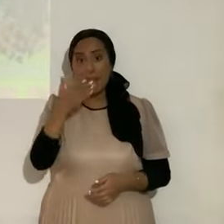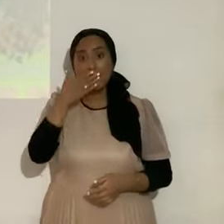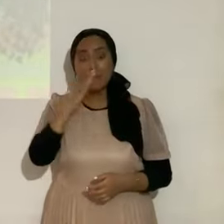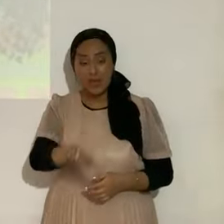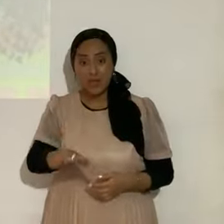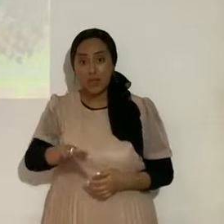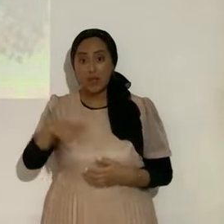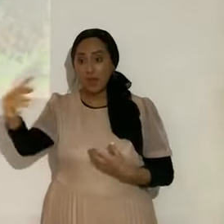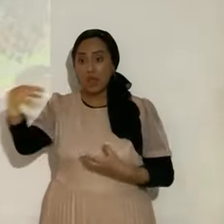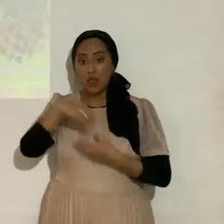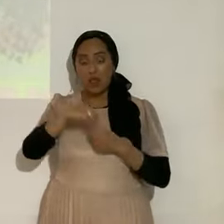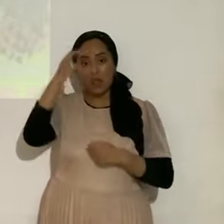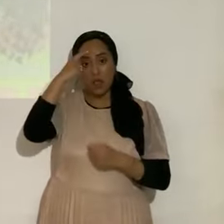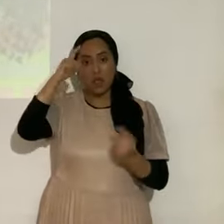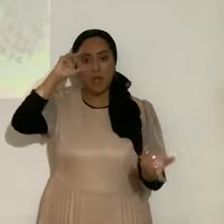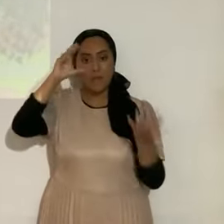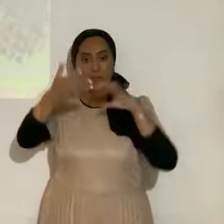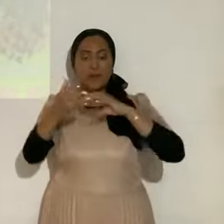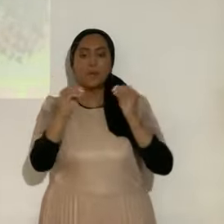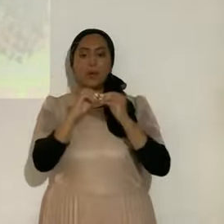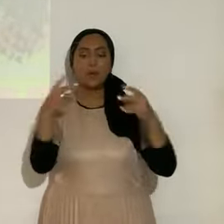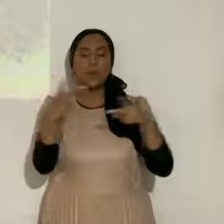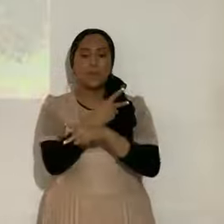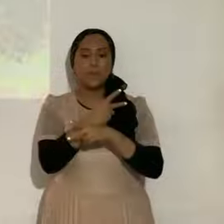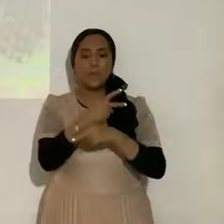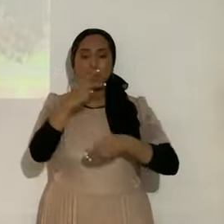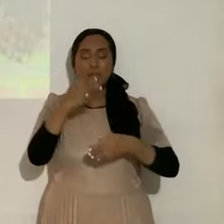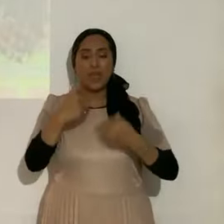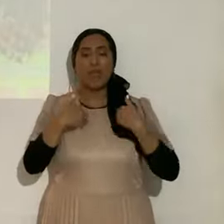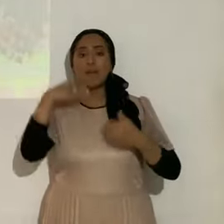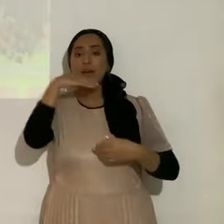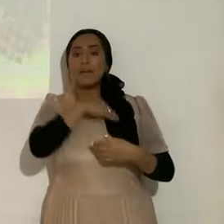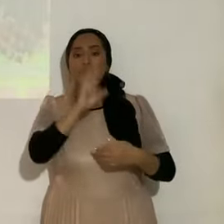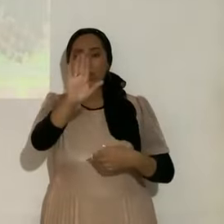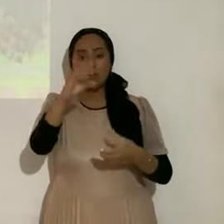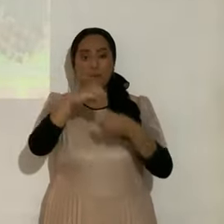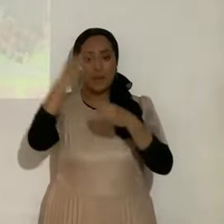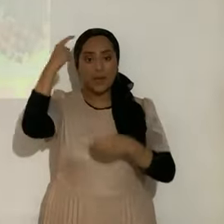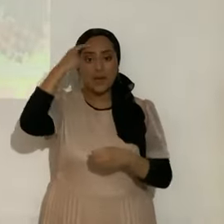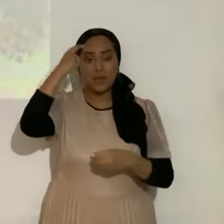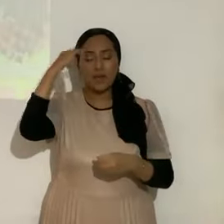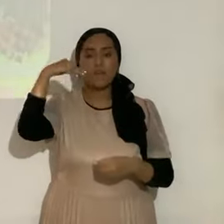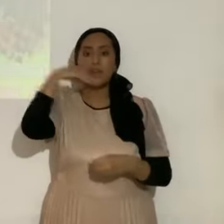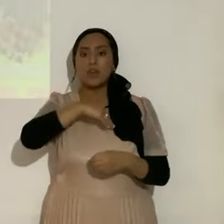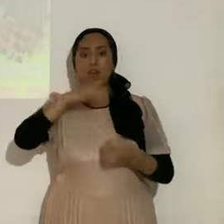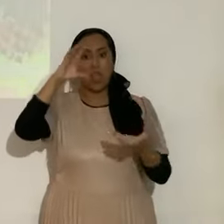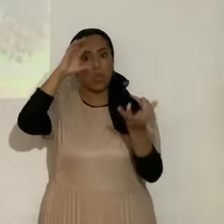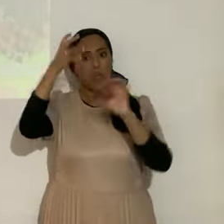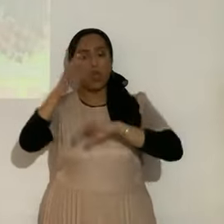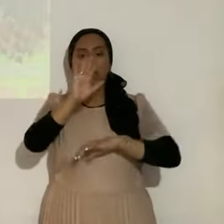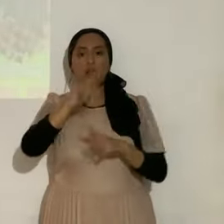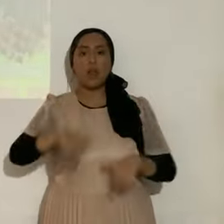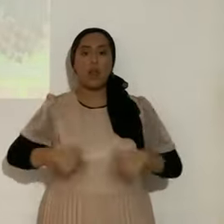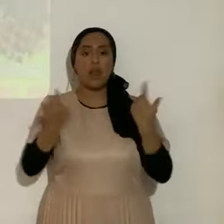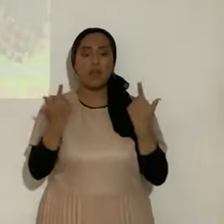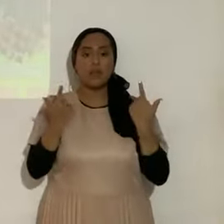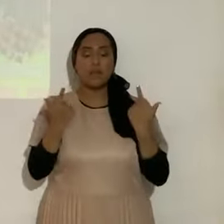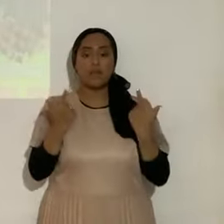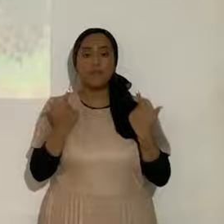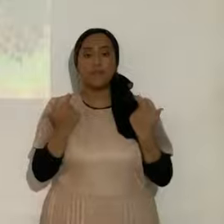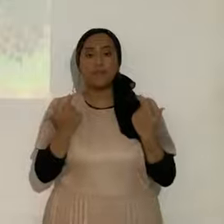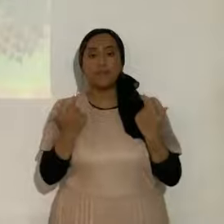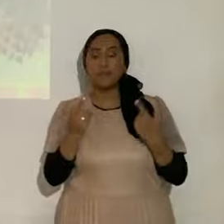un descontrol en tu mente. Y esto va a empeorar. Y habrá mentiras. Y habrá mucha turbación en tu vida. Y eso ya